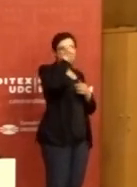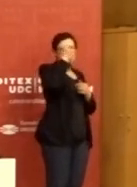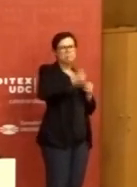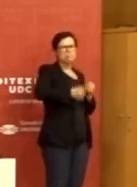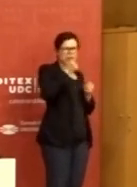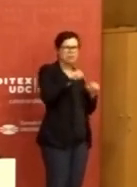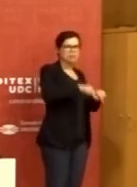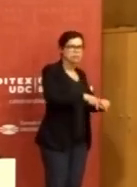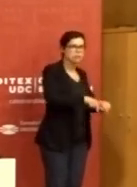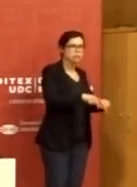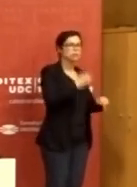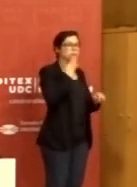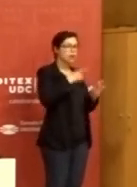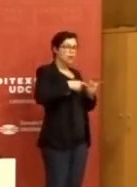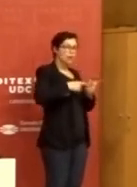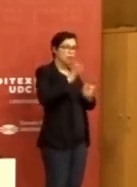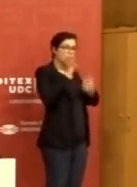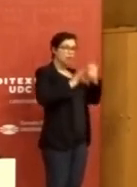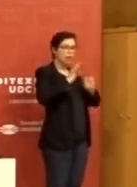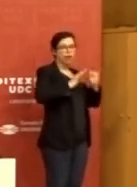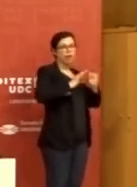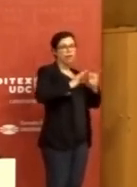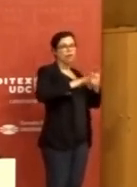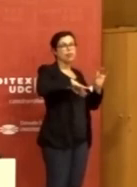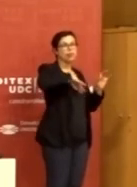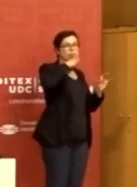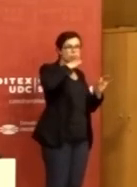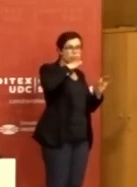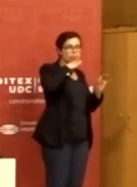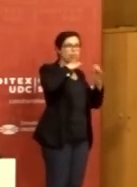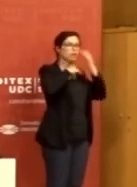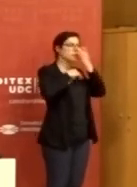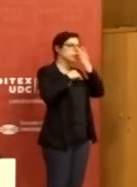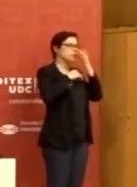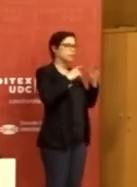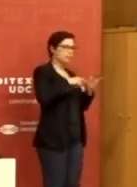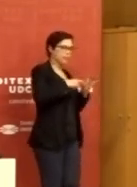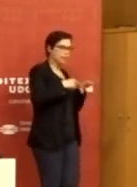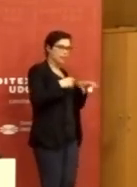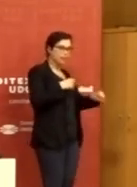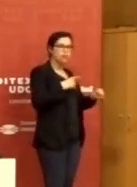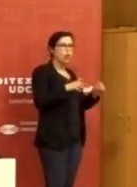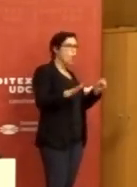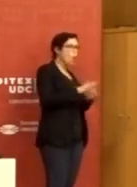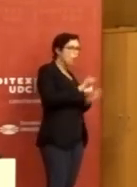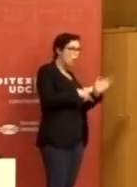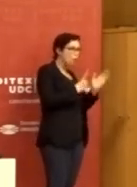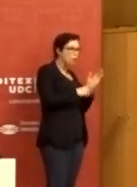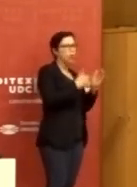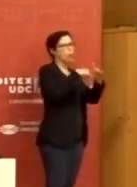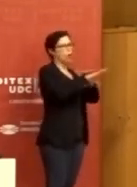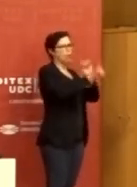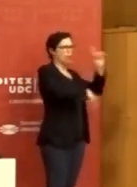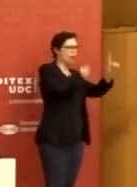no se alcanza ese porcentaje, que tendría que reservarse para la convocatoria siguiente, no se hace así.